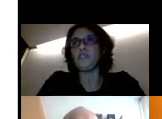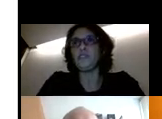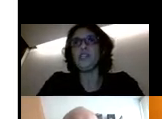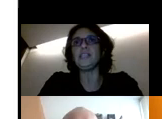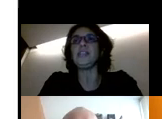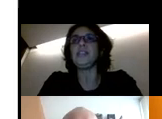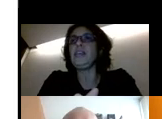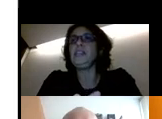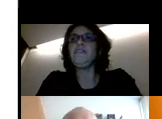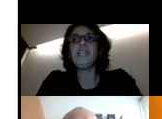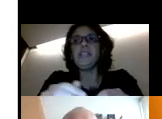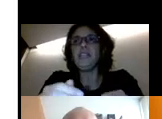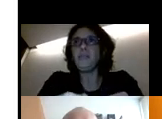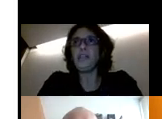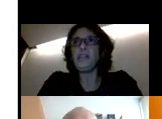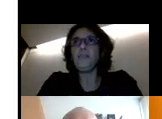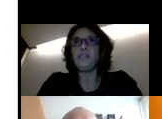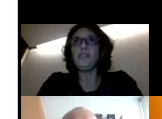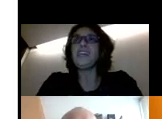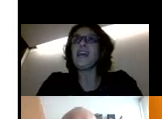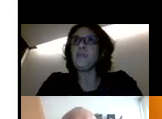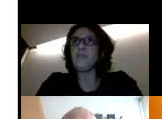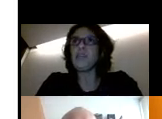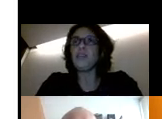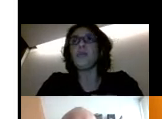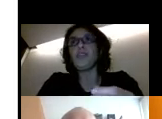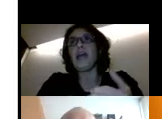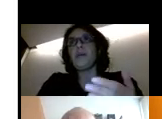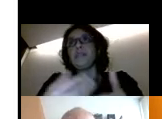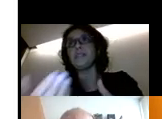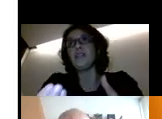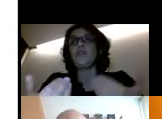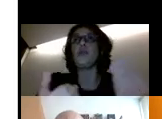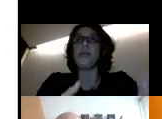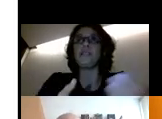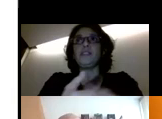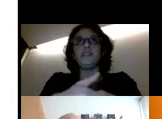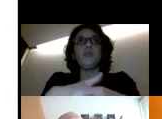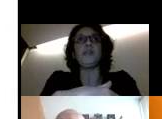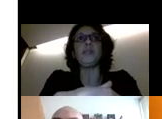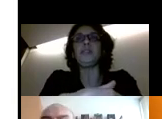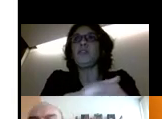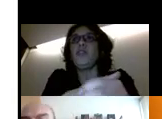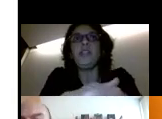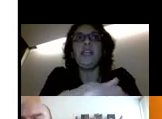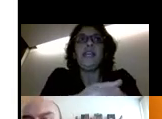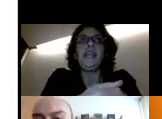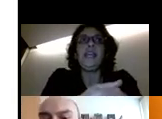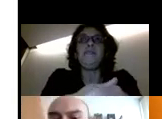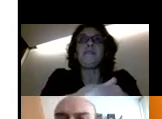y tronco, que tienen diferentes tipos de elementos. Cada uno de ellos podía aparecer o no aparecer consecuentemente